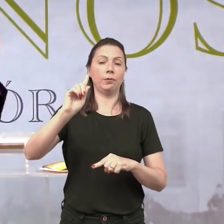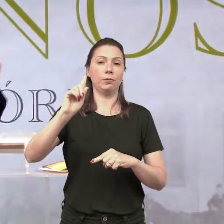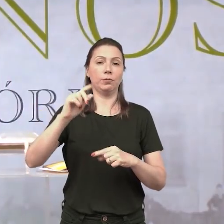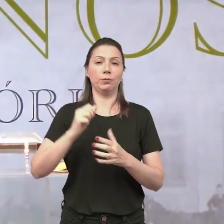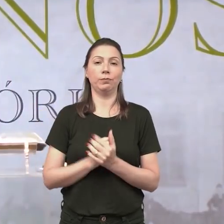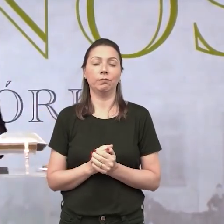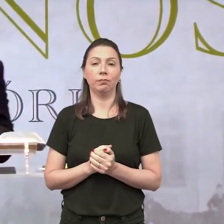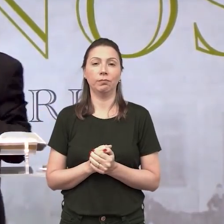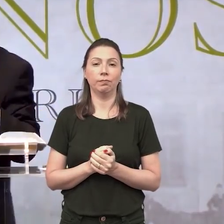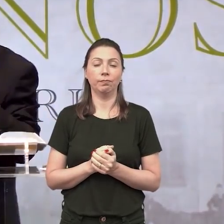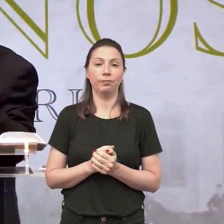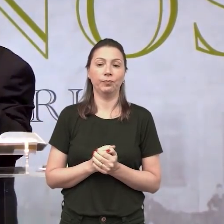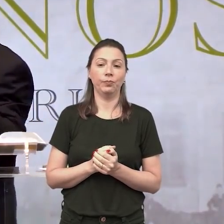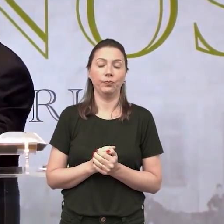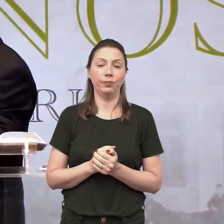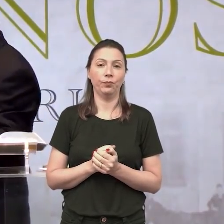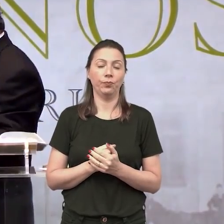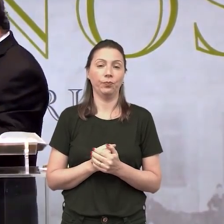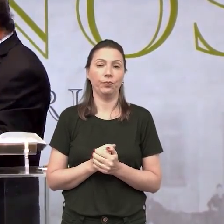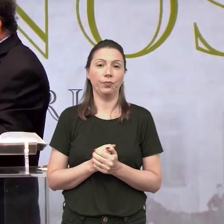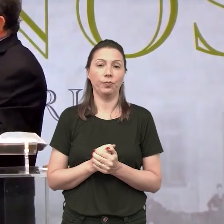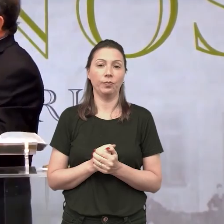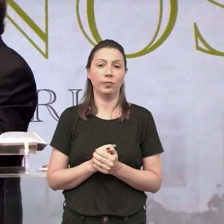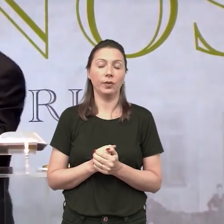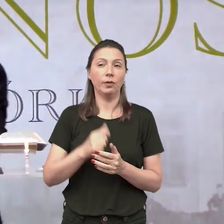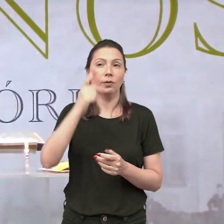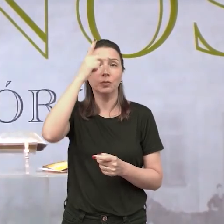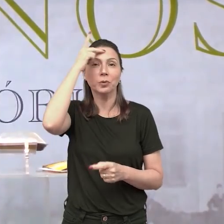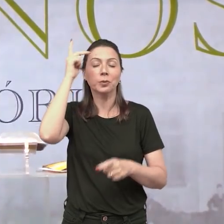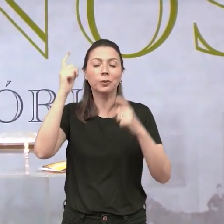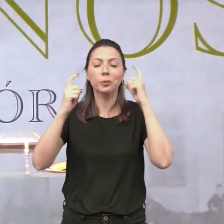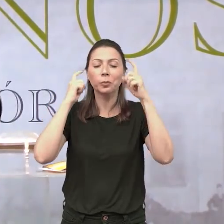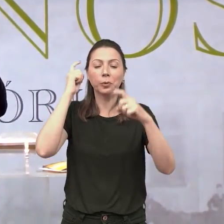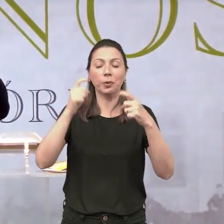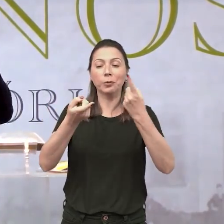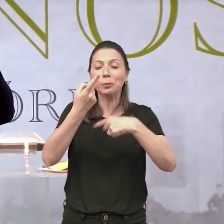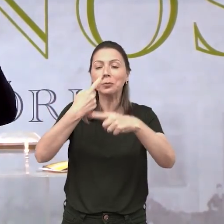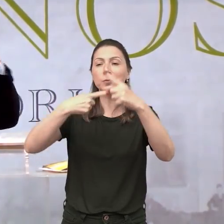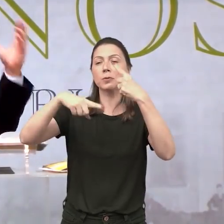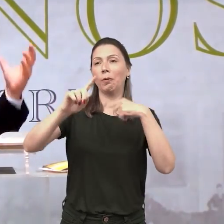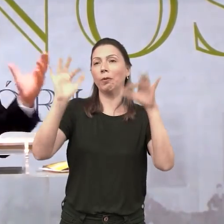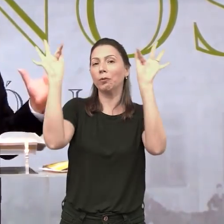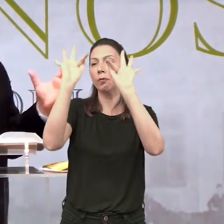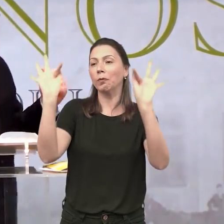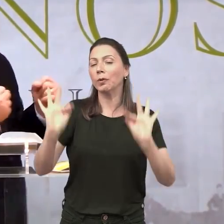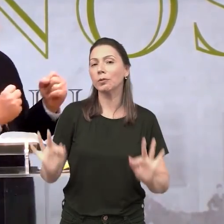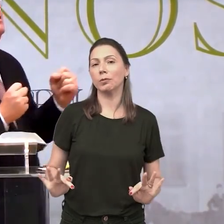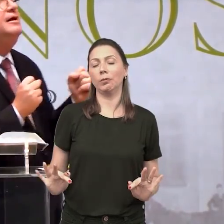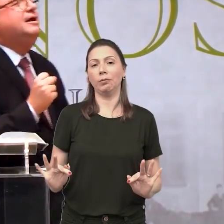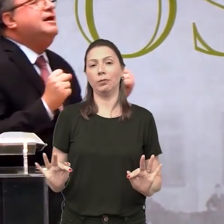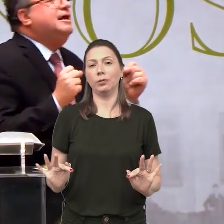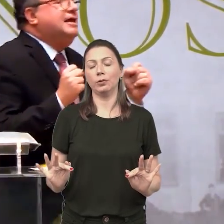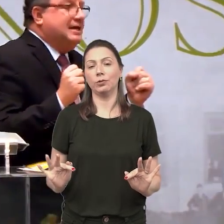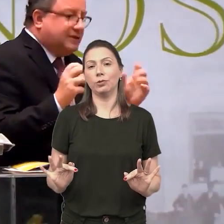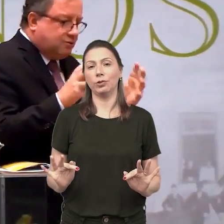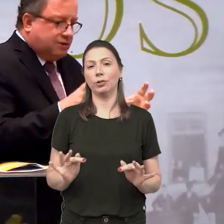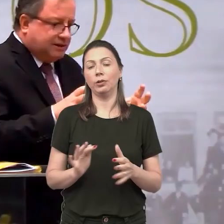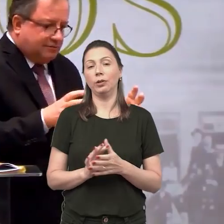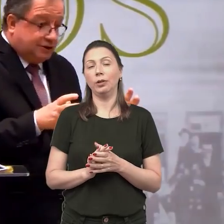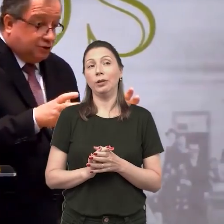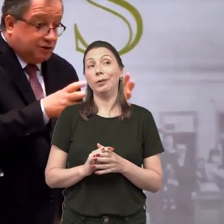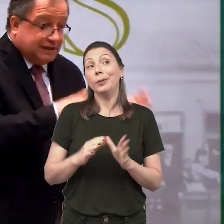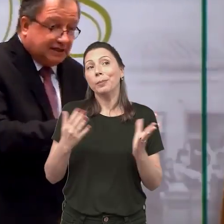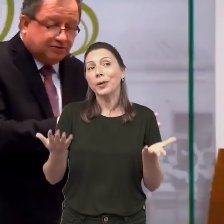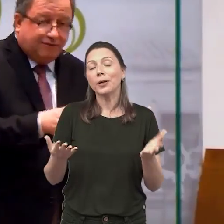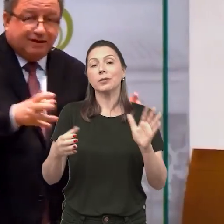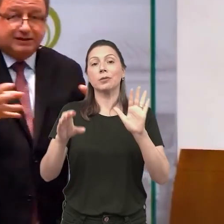Às vezes pensa assim, o pessoal está tão preocupado com sucesso, com felicidade, e esse